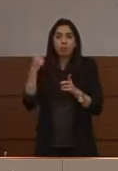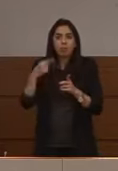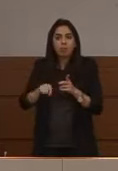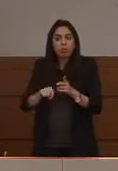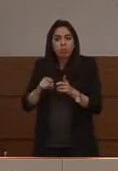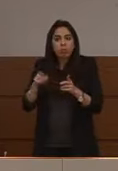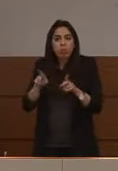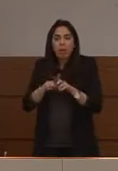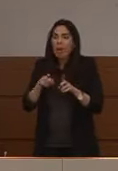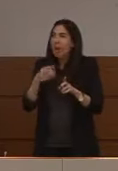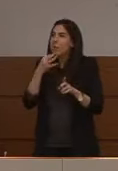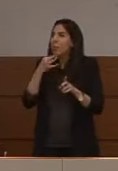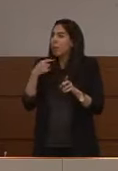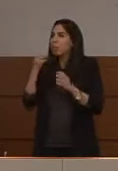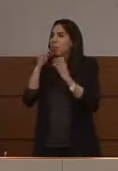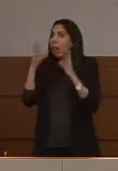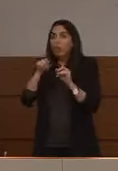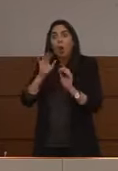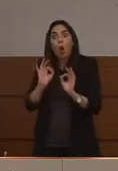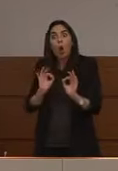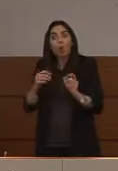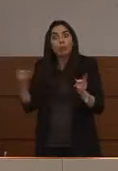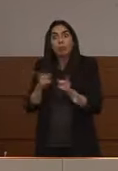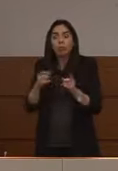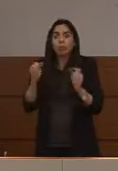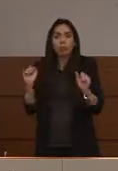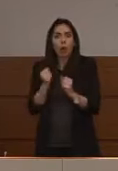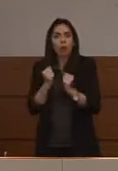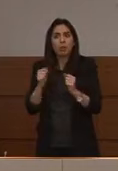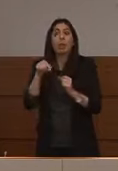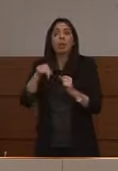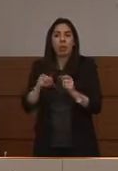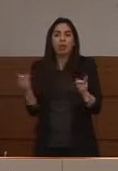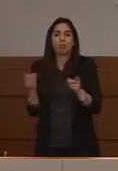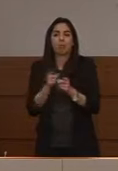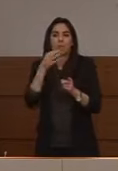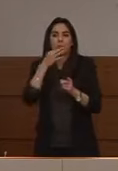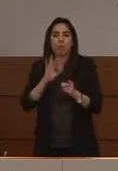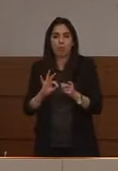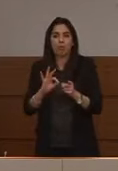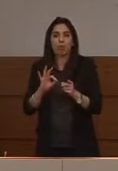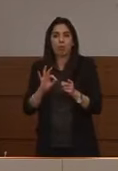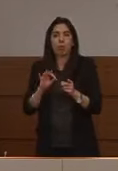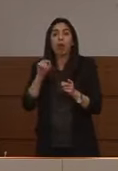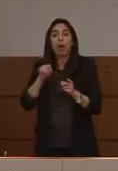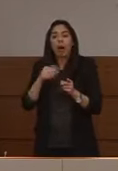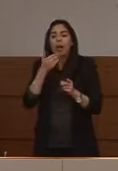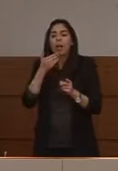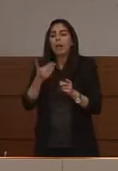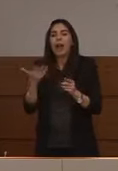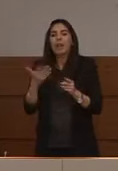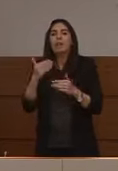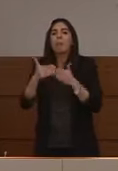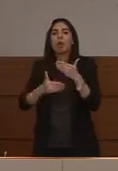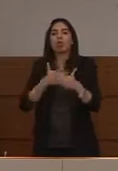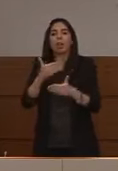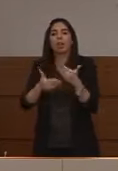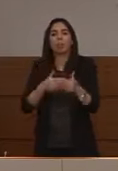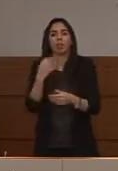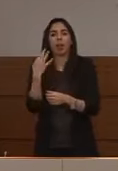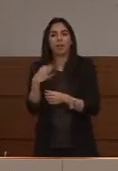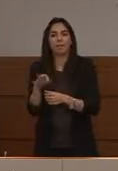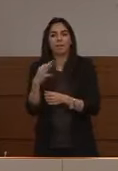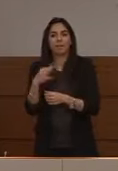termini di riduzione se non si fosse identificato un percorso ad hoc quindi avere un